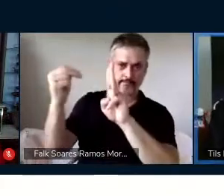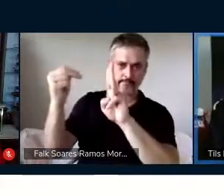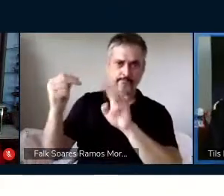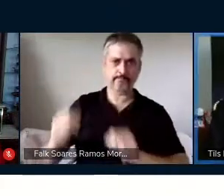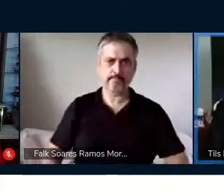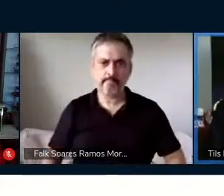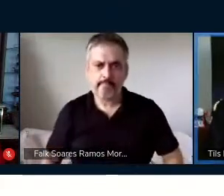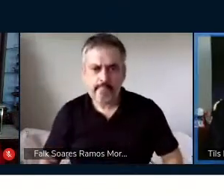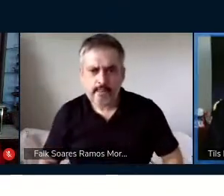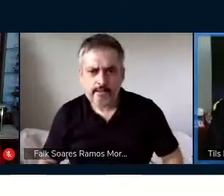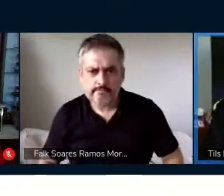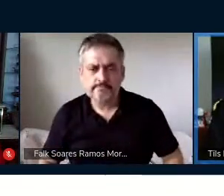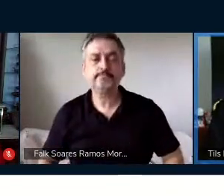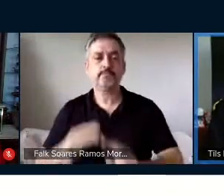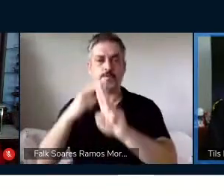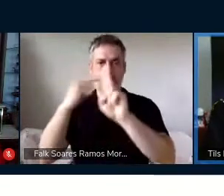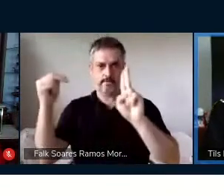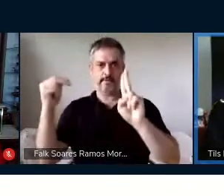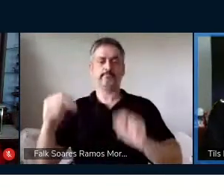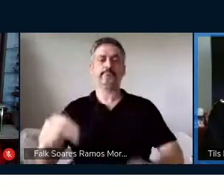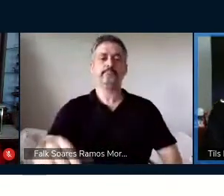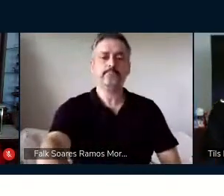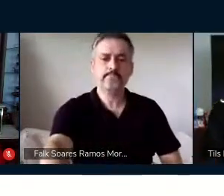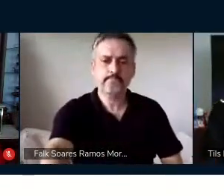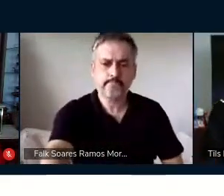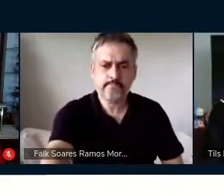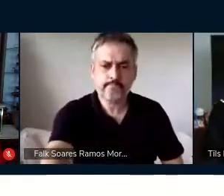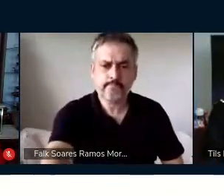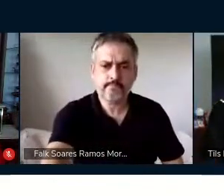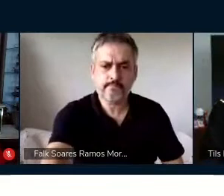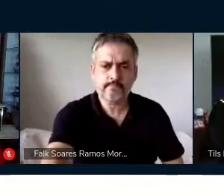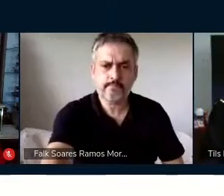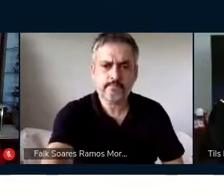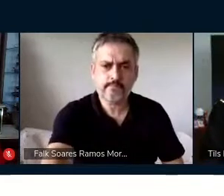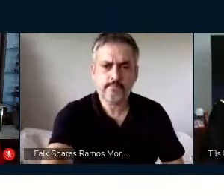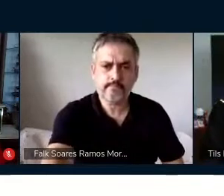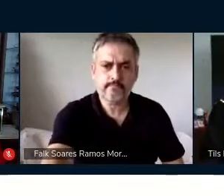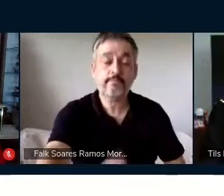da Universidade de Brasília, UNB.